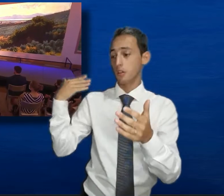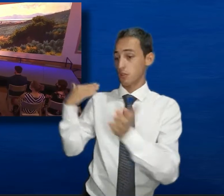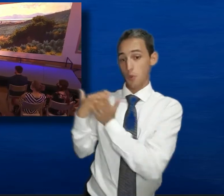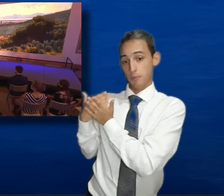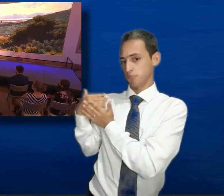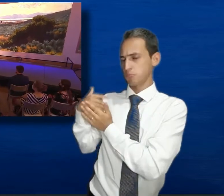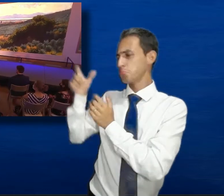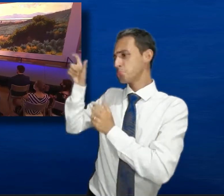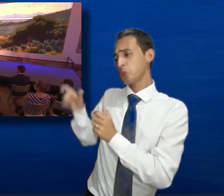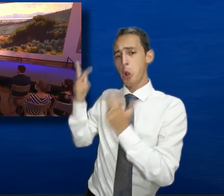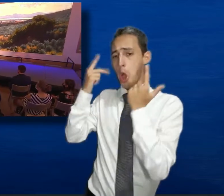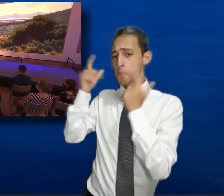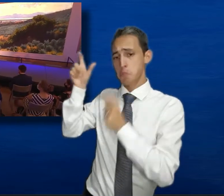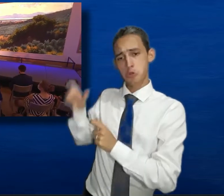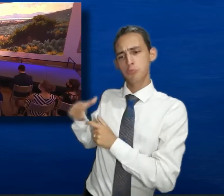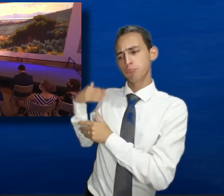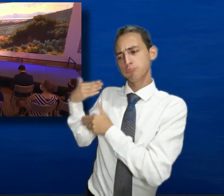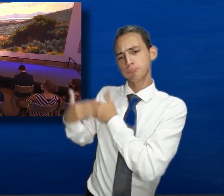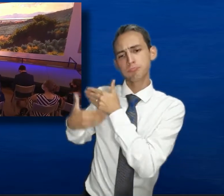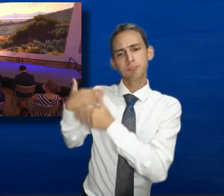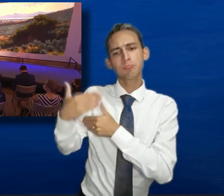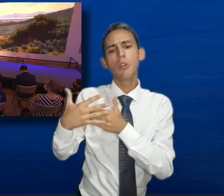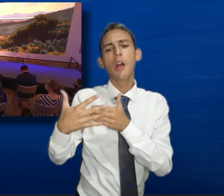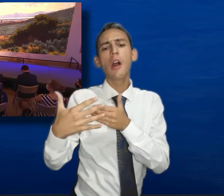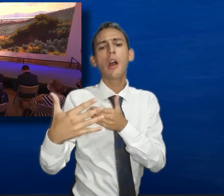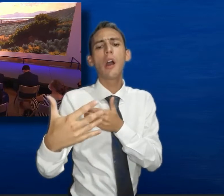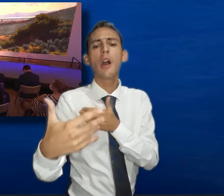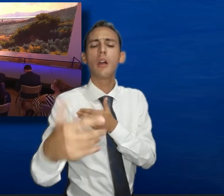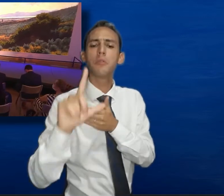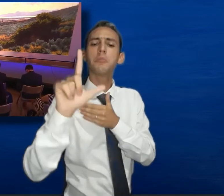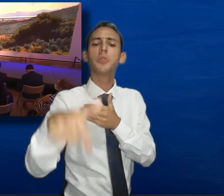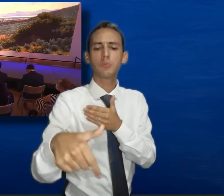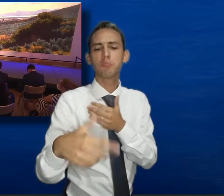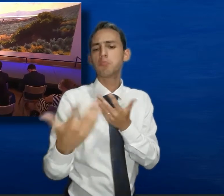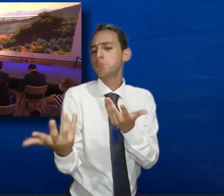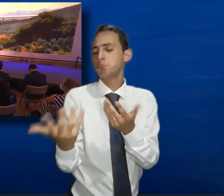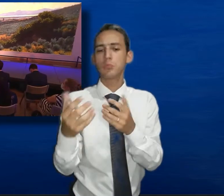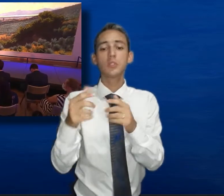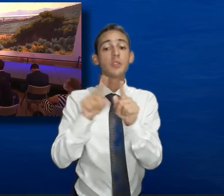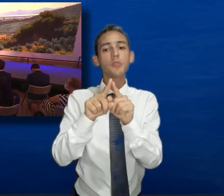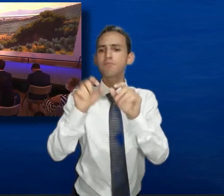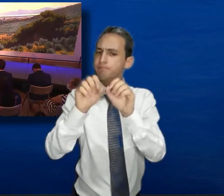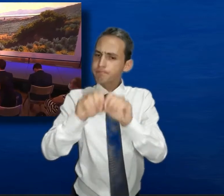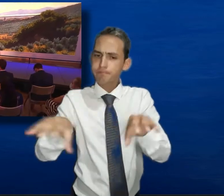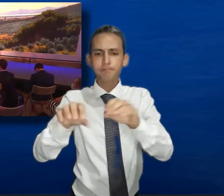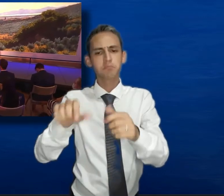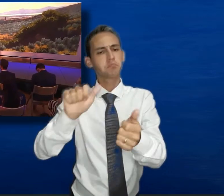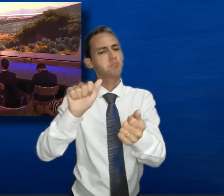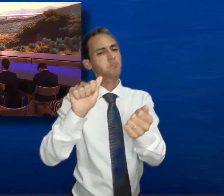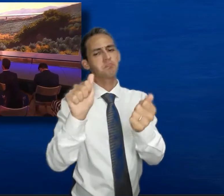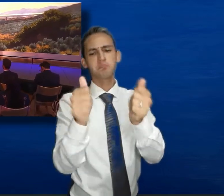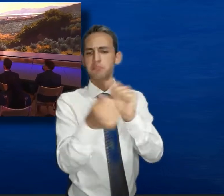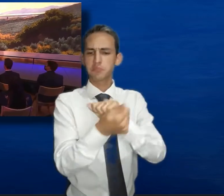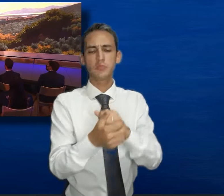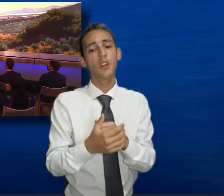regular e rotineiro. Tendo começado como um pequeno importador de brindes de metal e para então crescer até nos tornarmos um